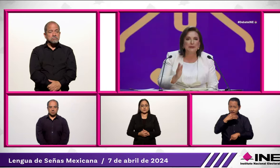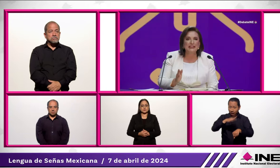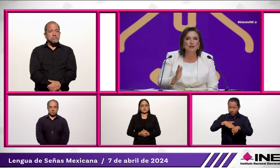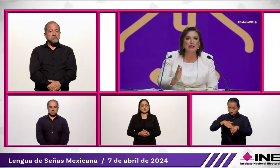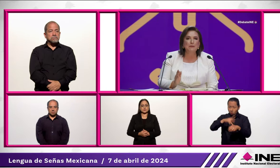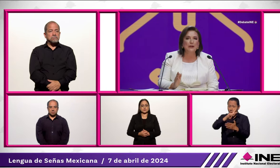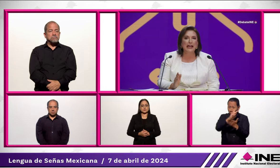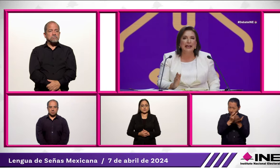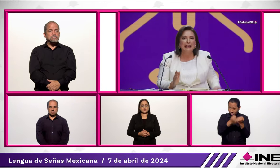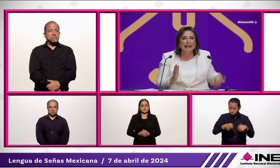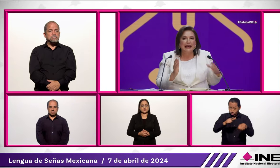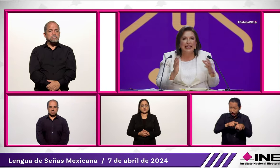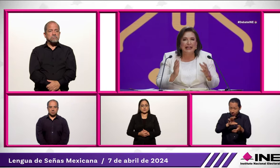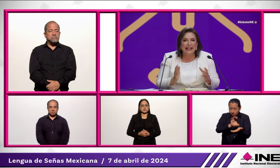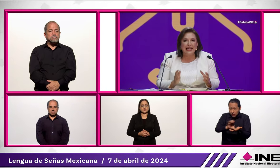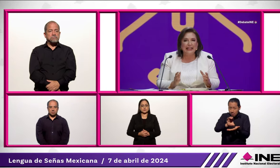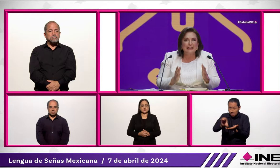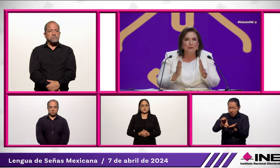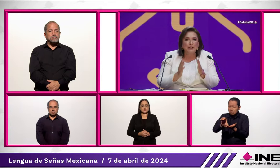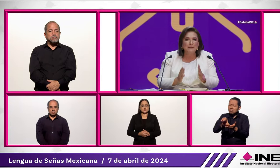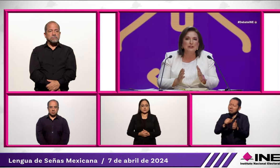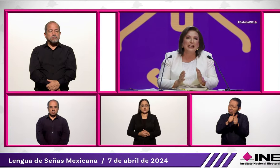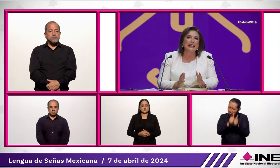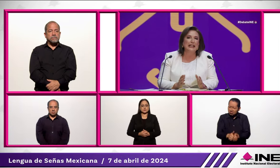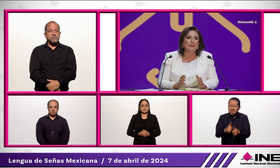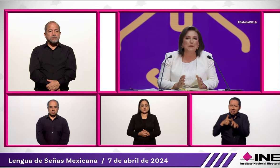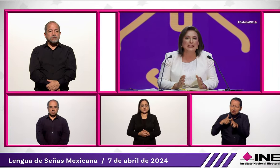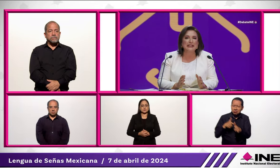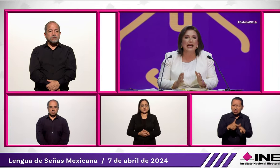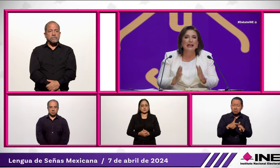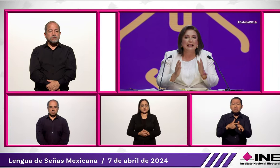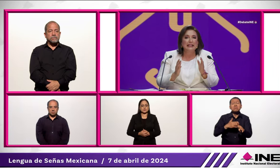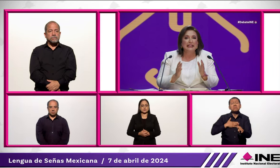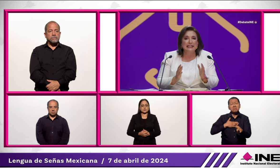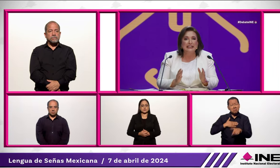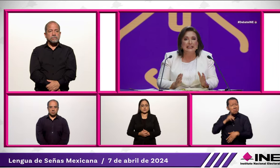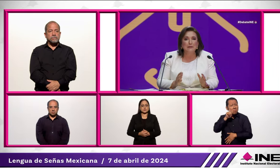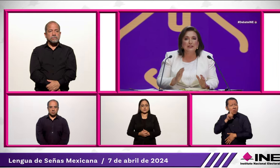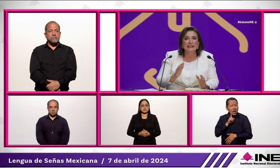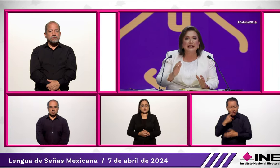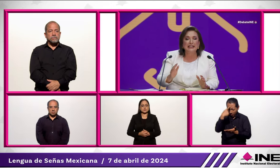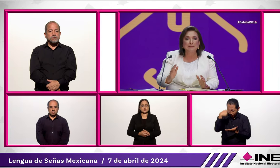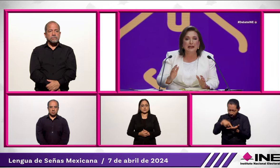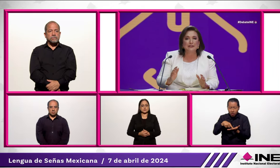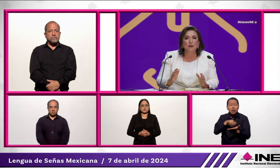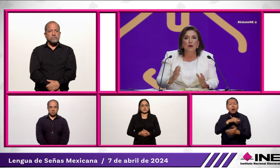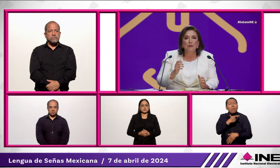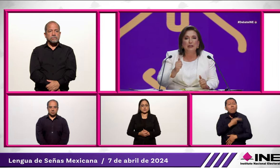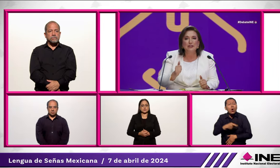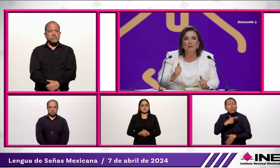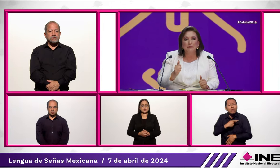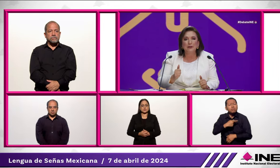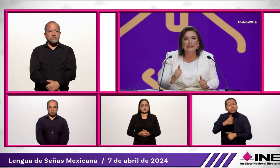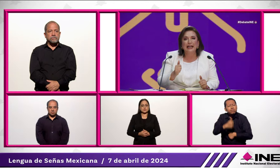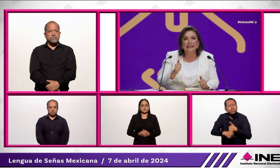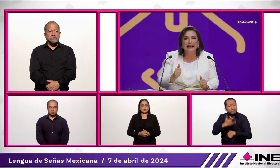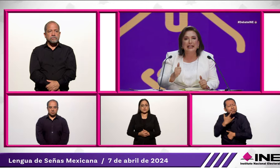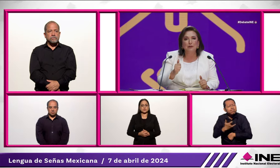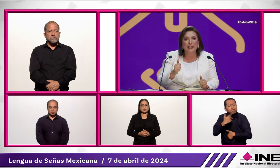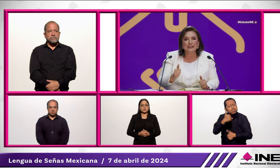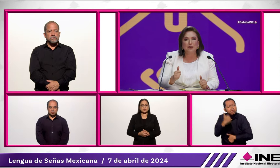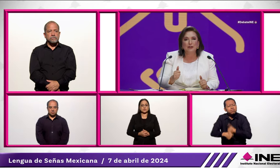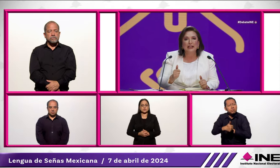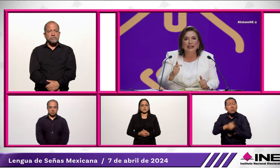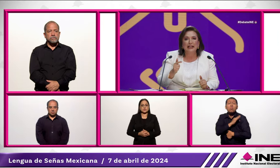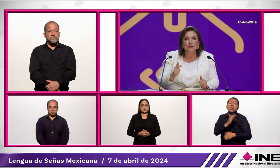que siempre he sido una mujer que cree que podemos salir de la pobreza. Necesitamos el siguiente paso. Por eso mi apuesta es